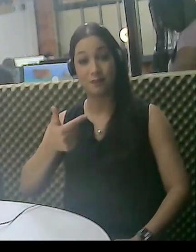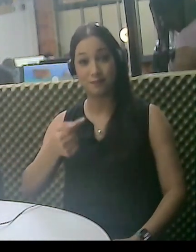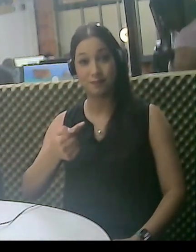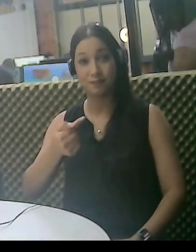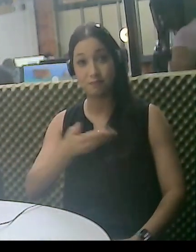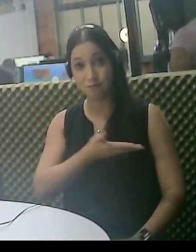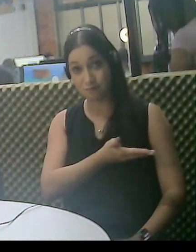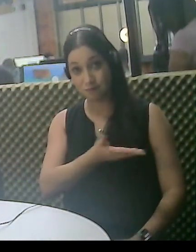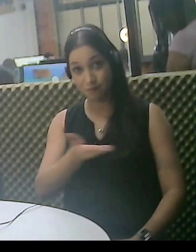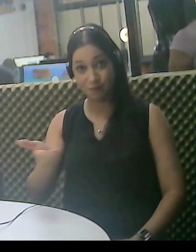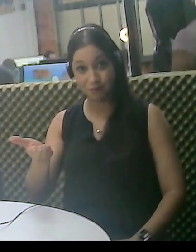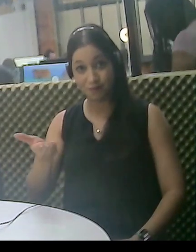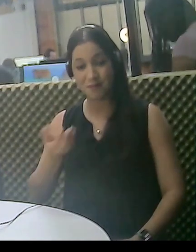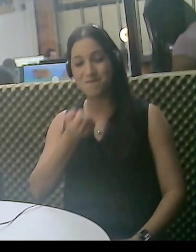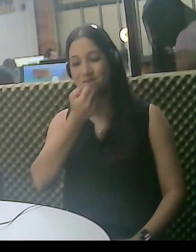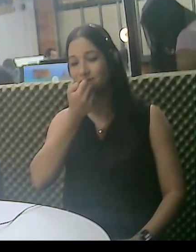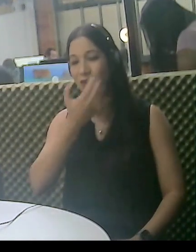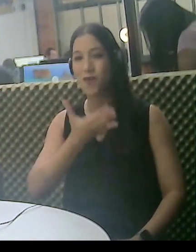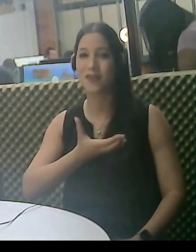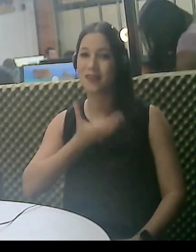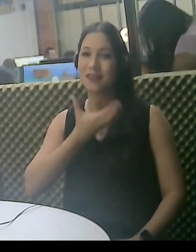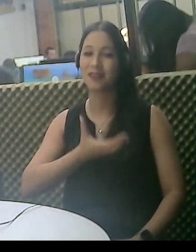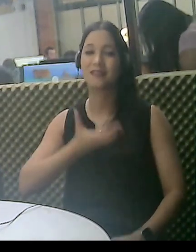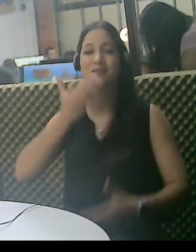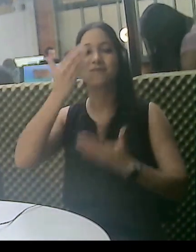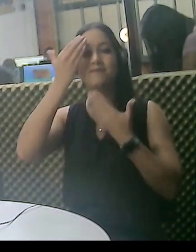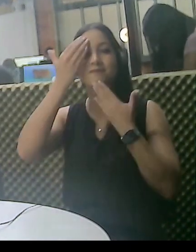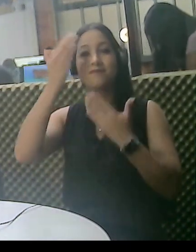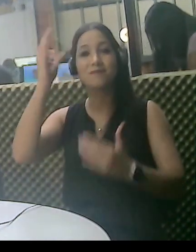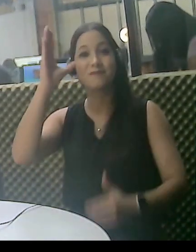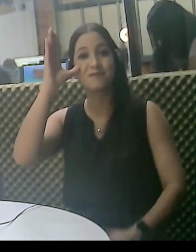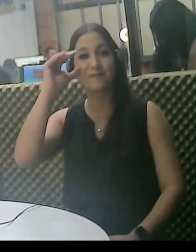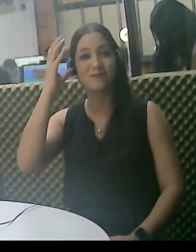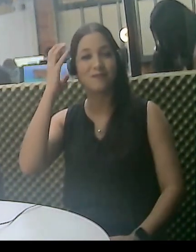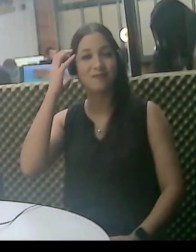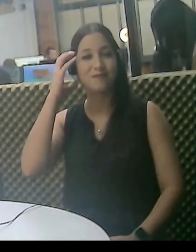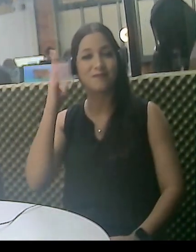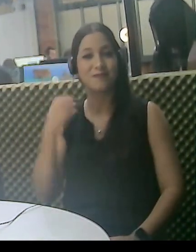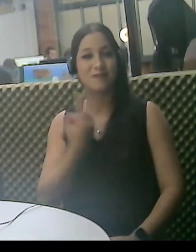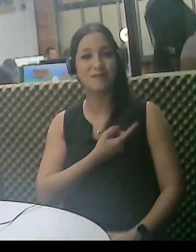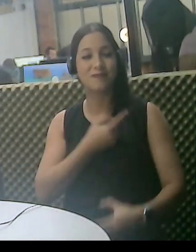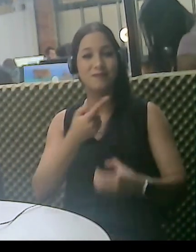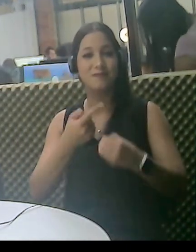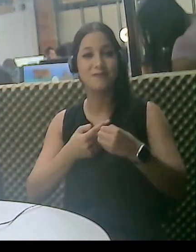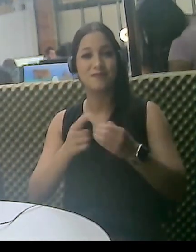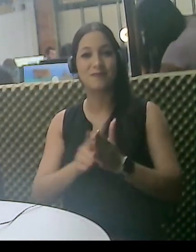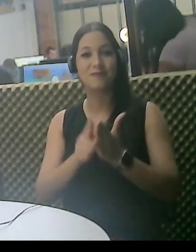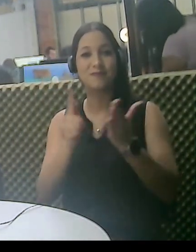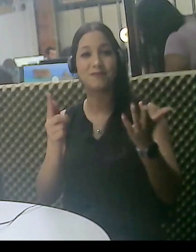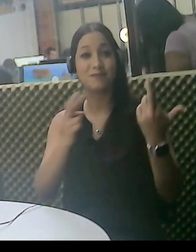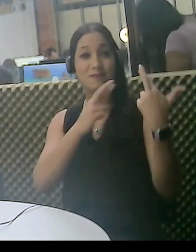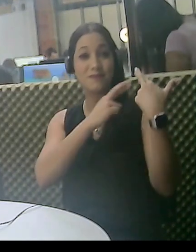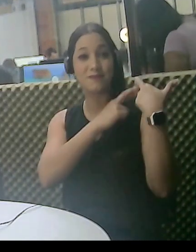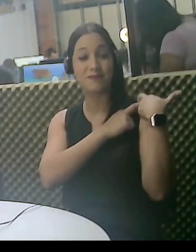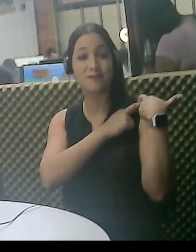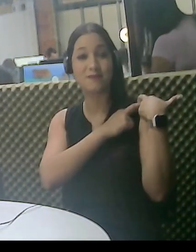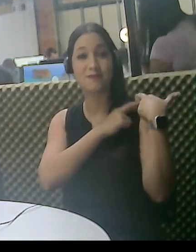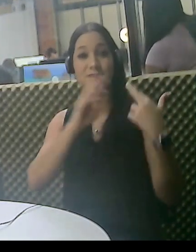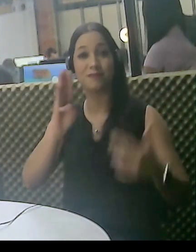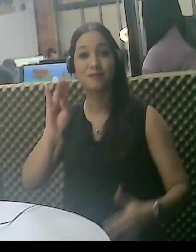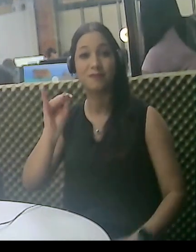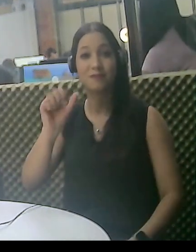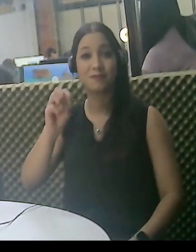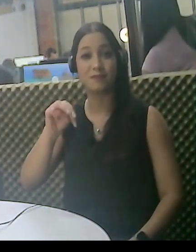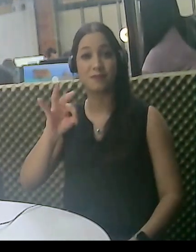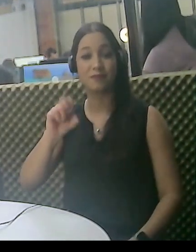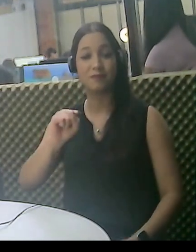Para vocês, um bom Natal. Muito obrigada pela sua audiência. Essa é a Rádio Nossa Cidade. Jornalista responsável pela edição, Bia